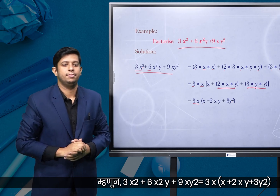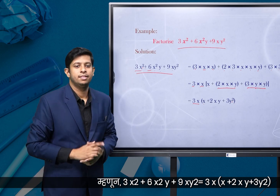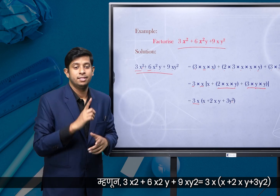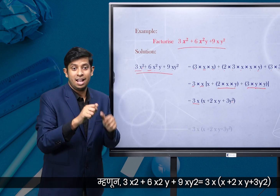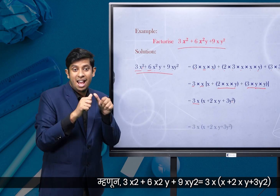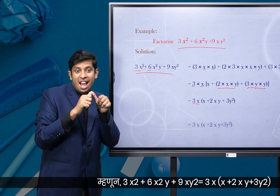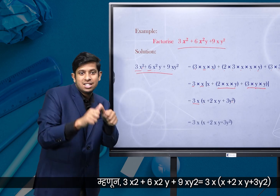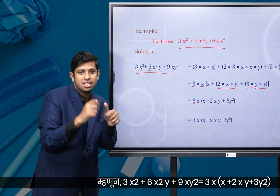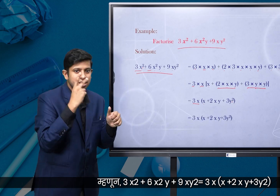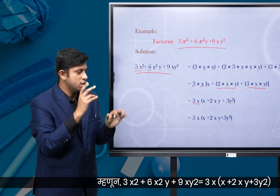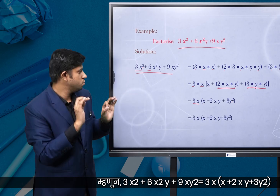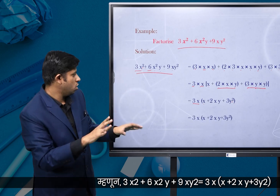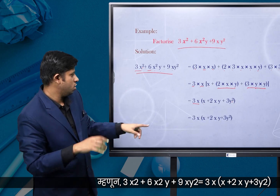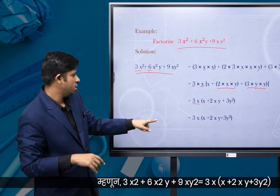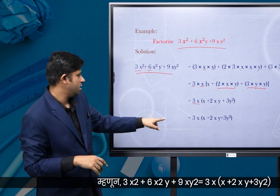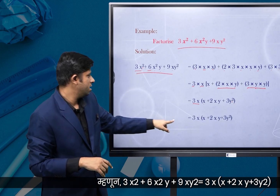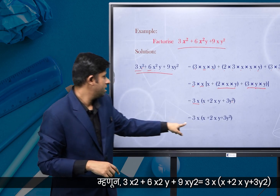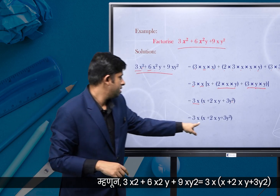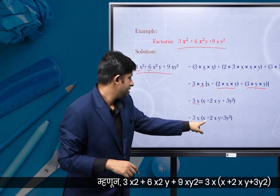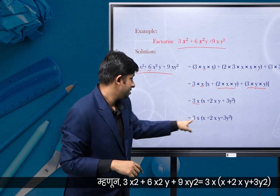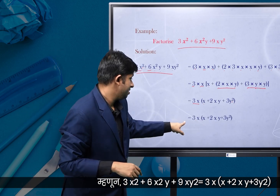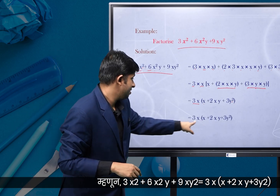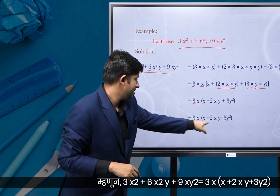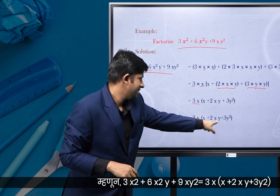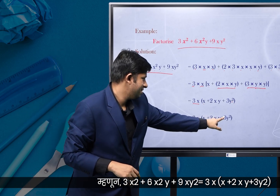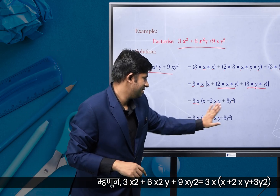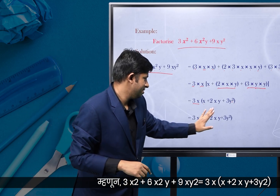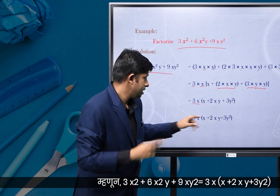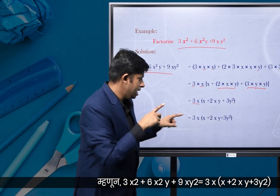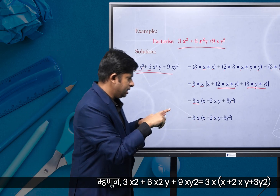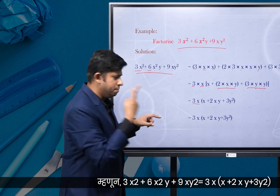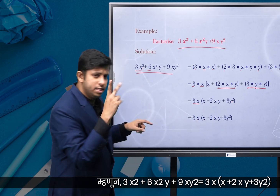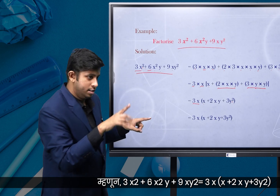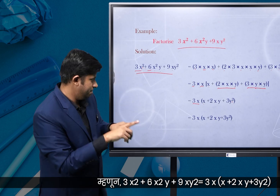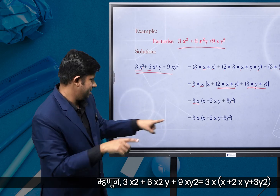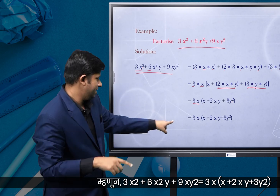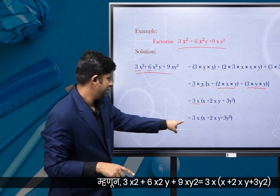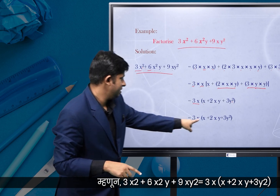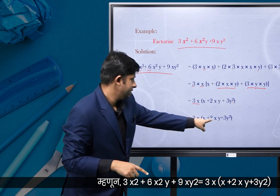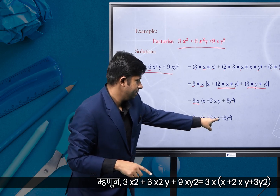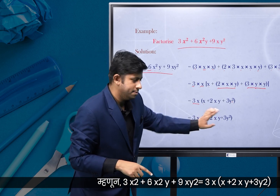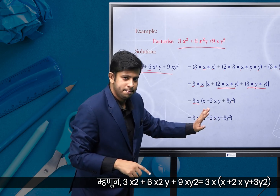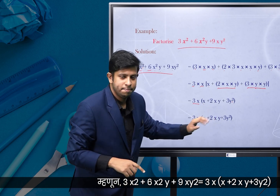वर्ग बरोबर 3x कंसामध्ये x अधिक 2xy अधिक 3y चा वर्ग.